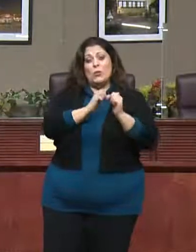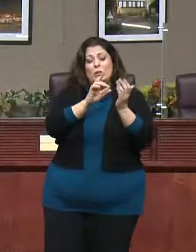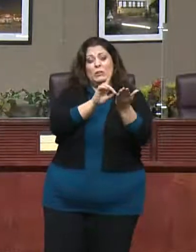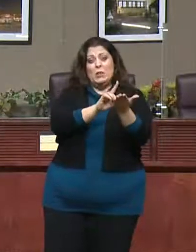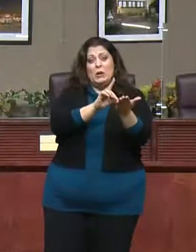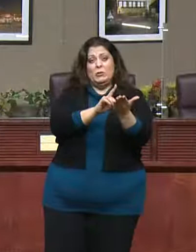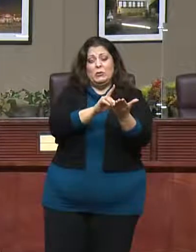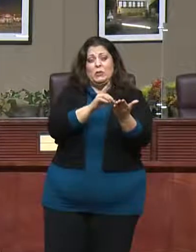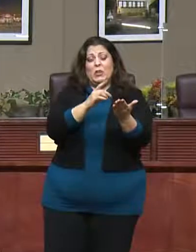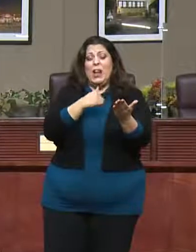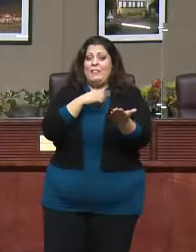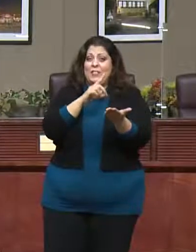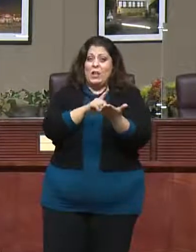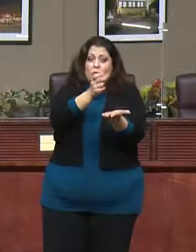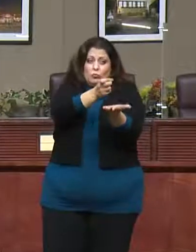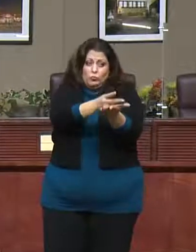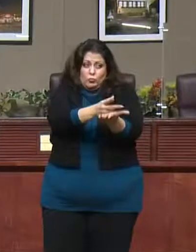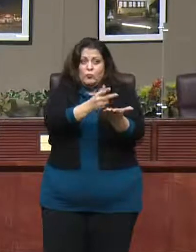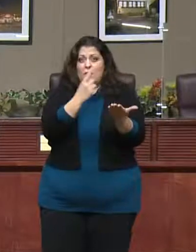clearance.